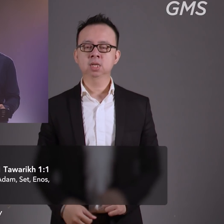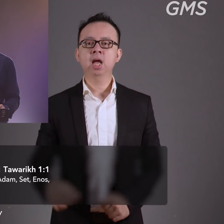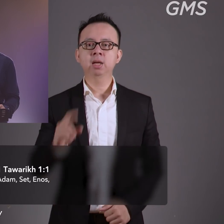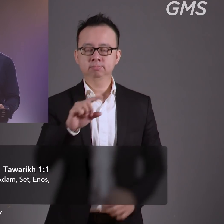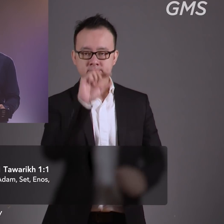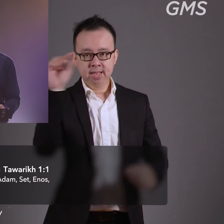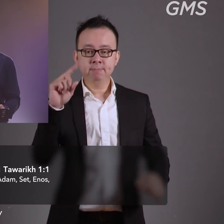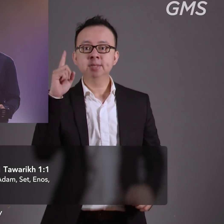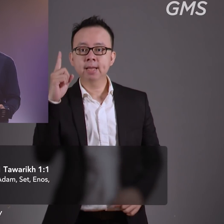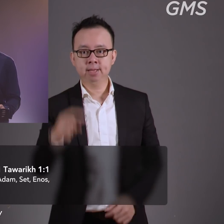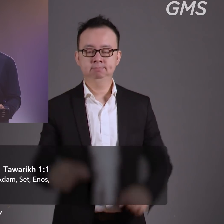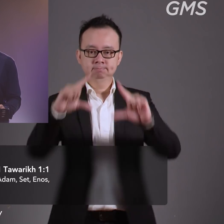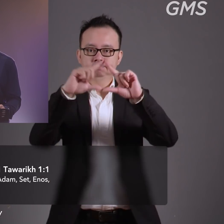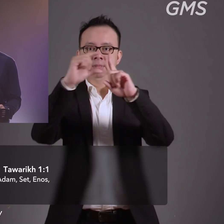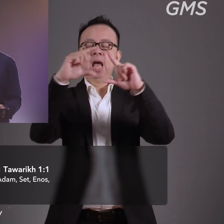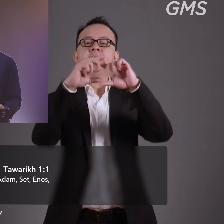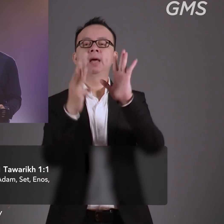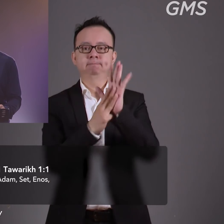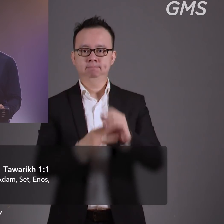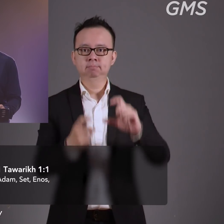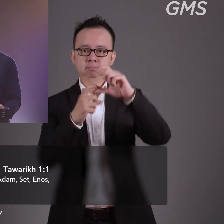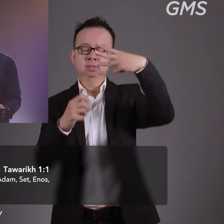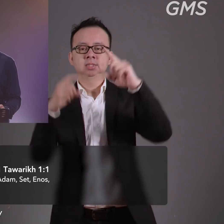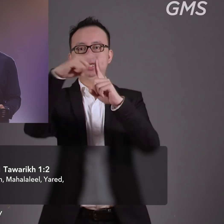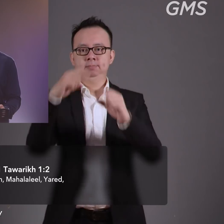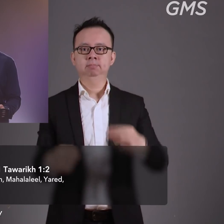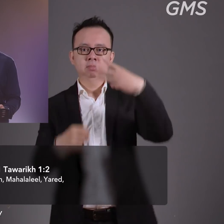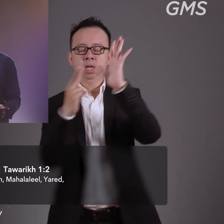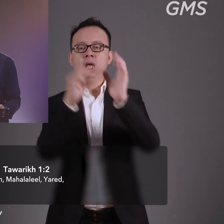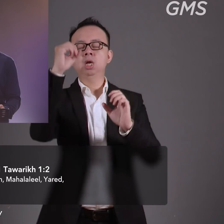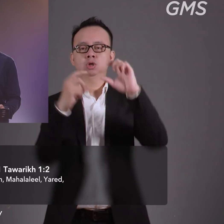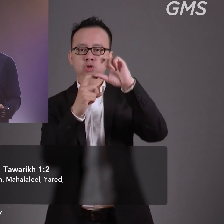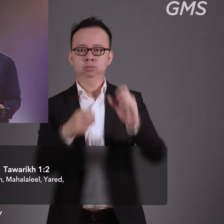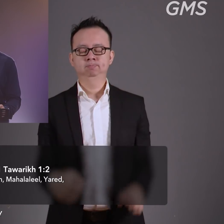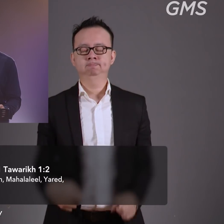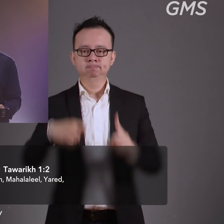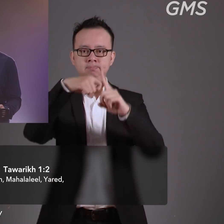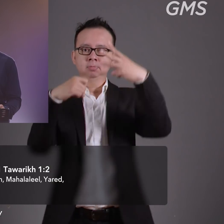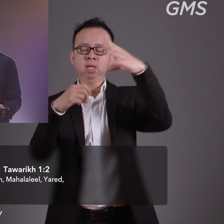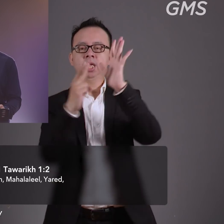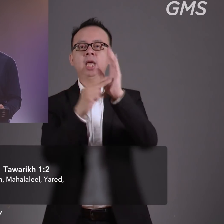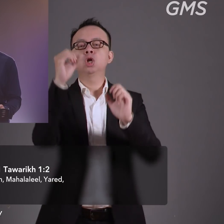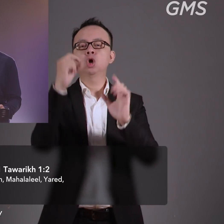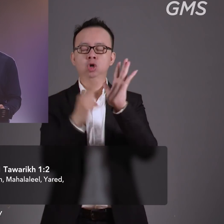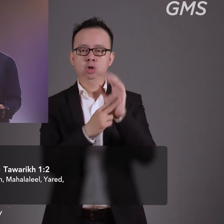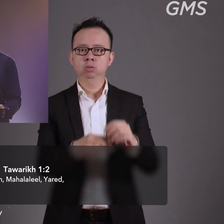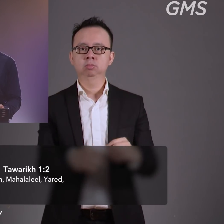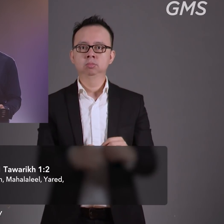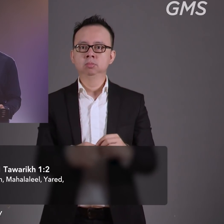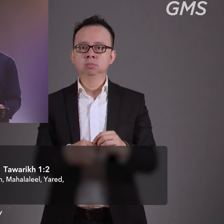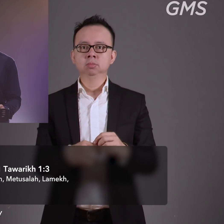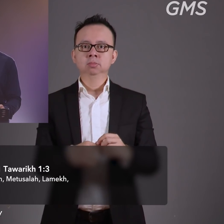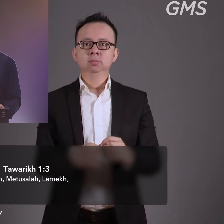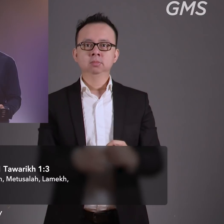Ayat pertama, Adam, Set, Enos, Kenan, Mahalalel,